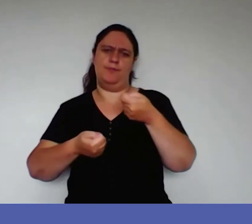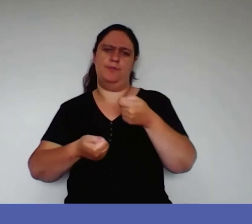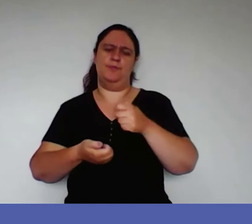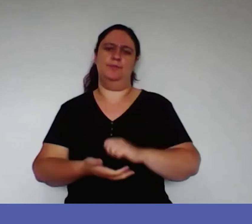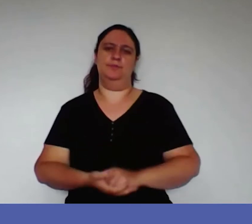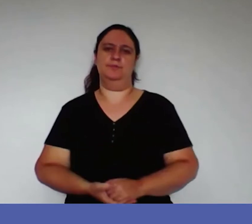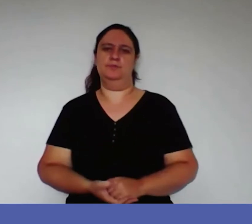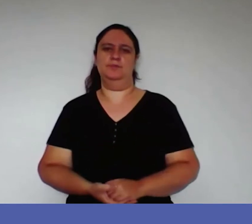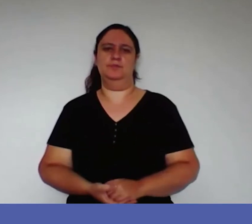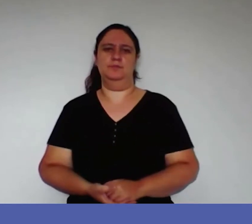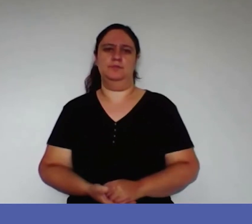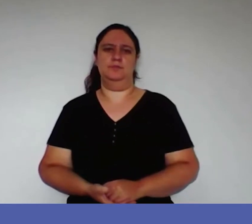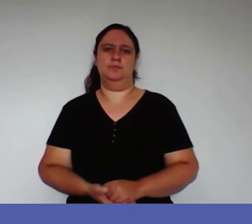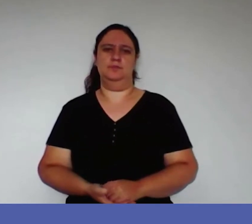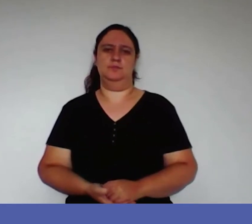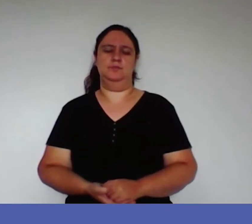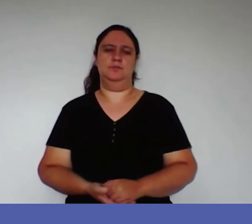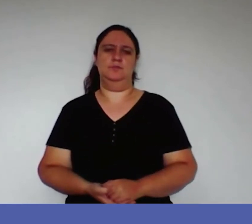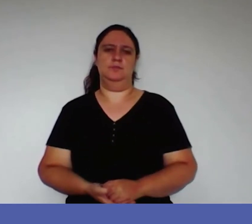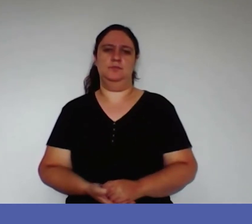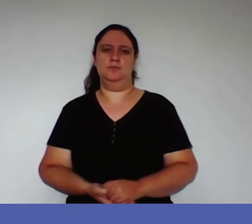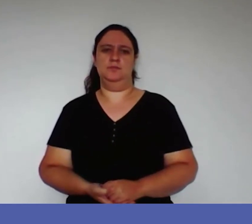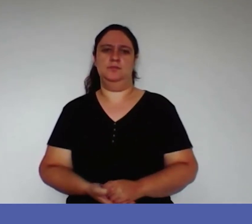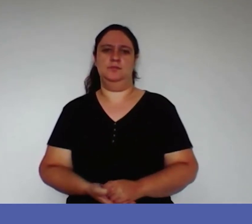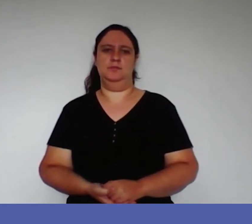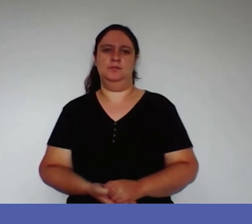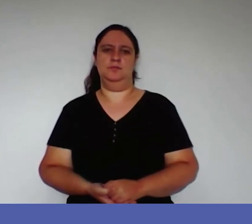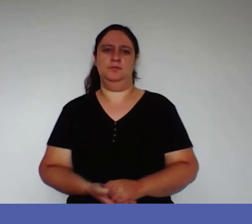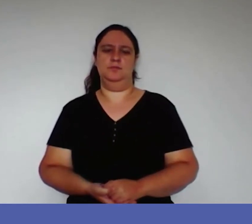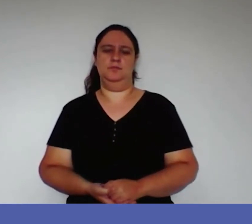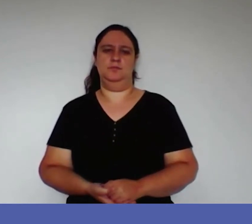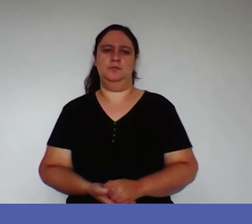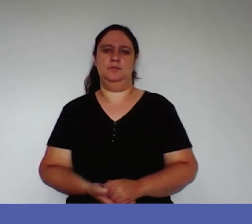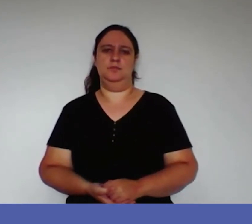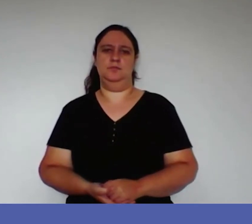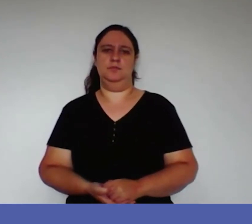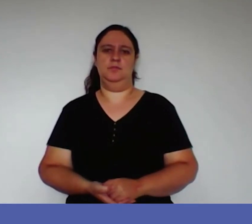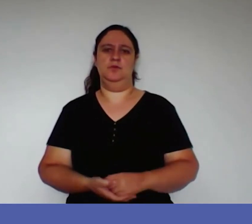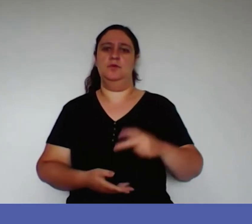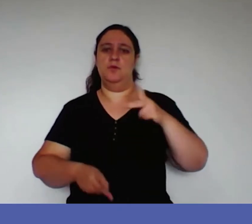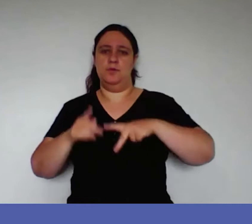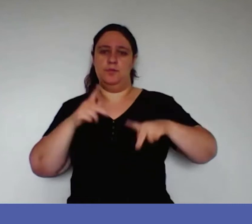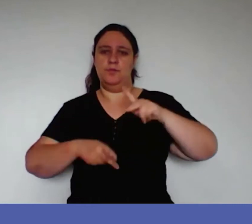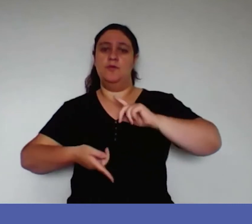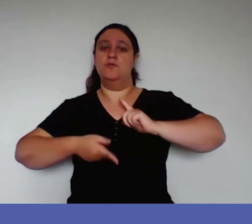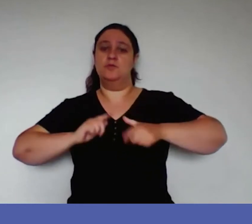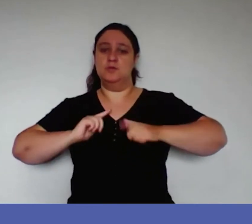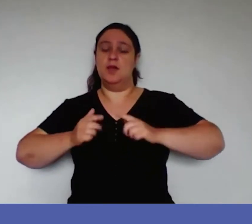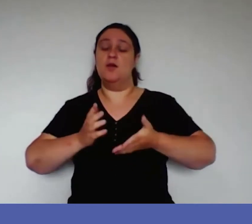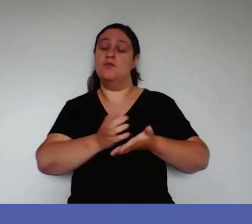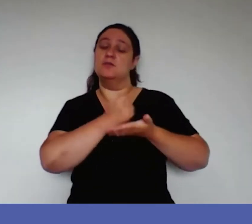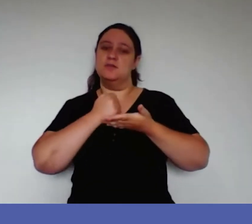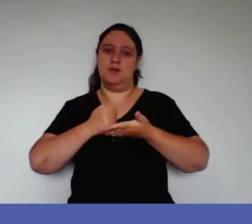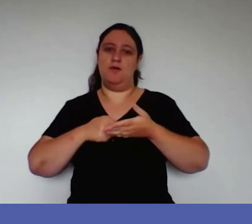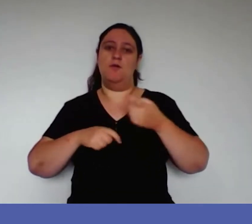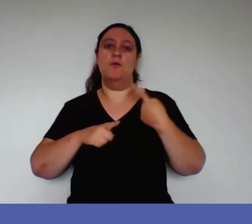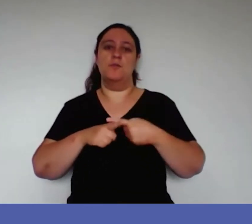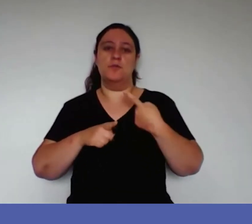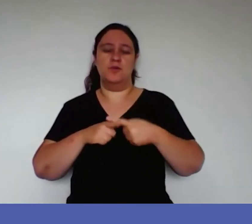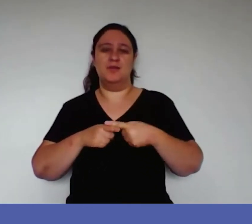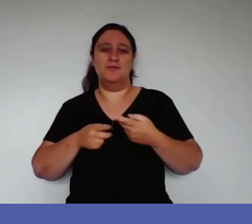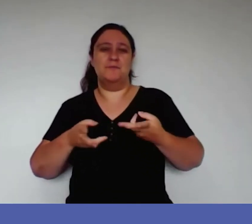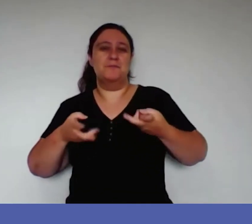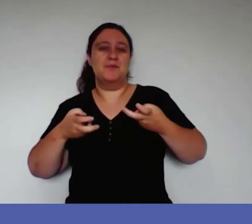remanescentes, né, de Israel serão salvos. Eles vão reconhecer, né, a Jesus um